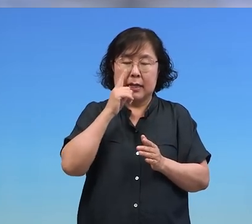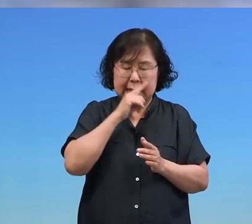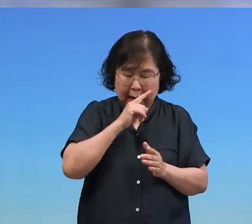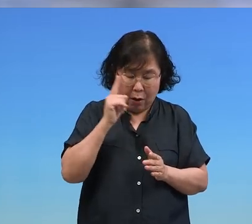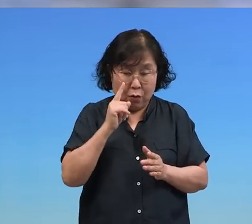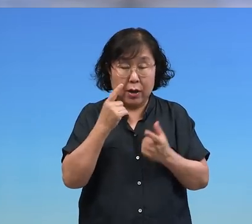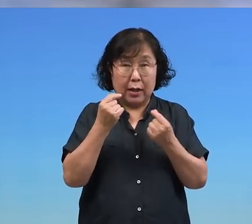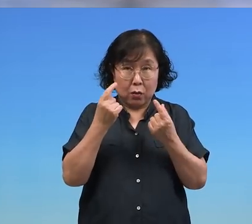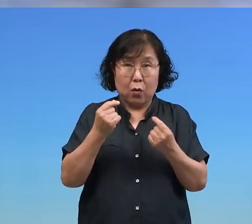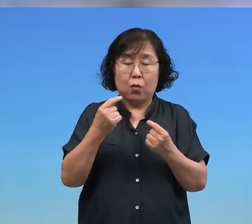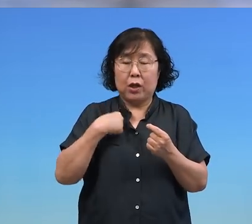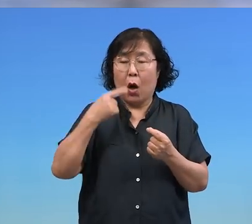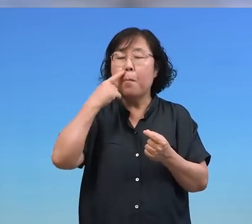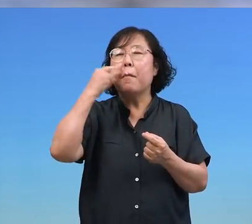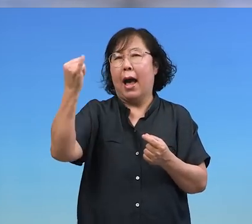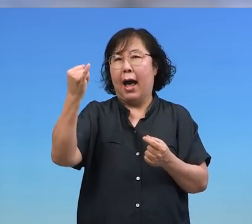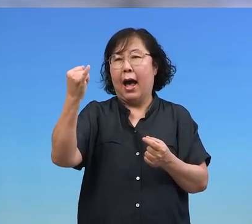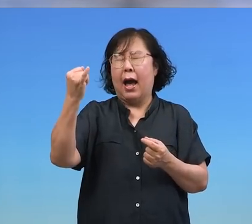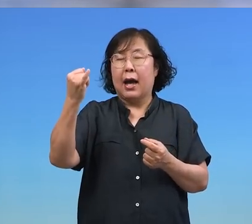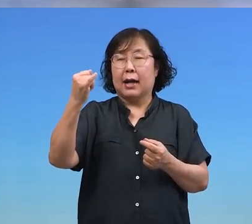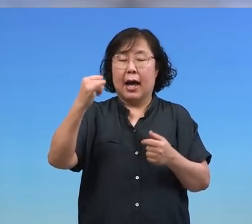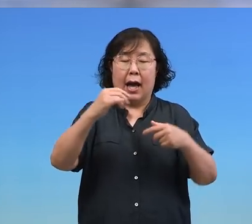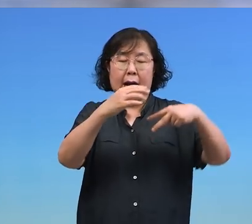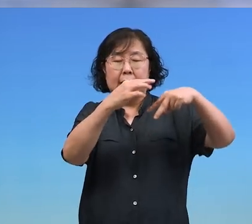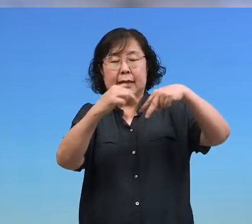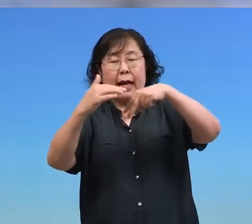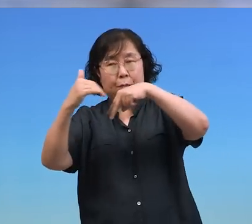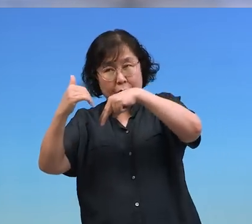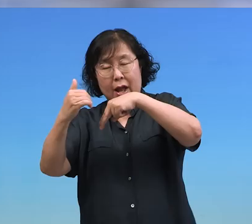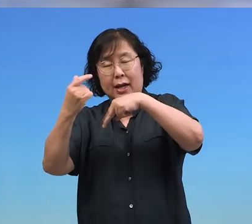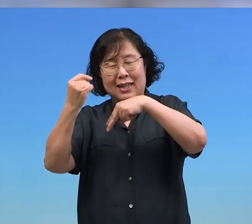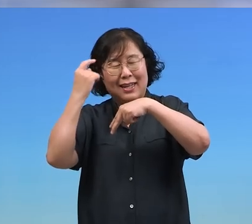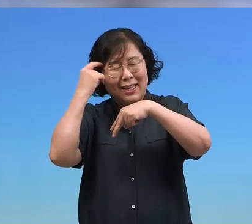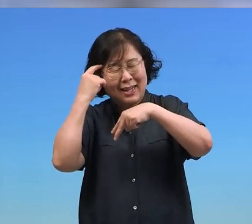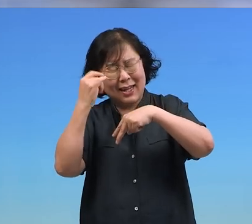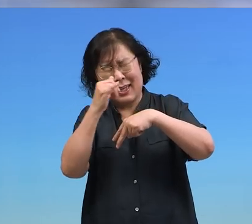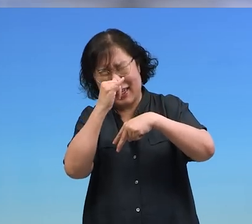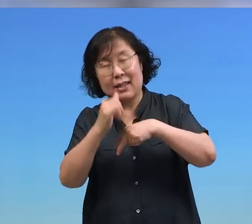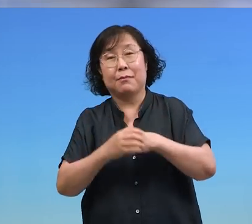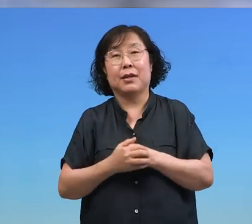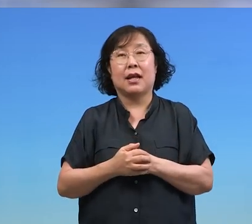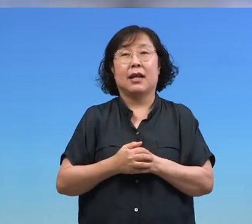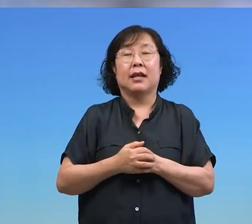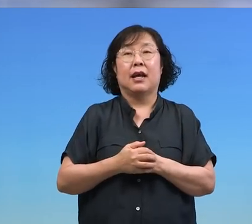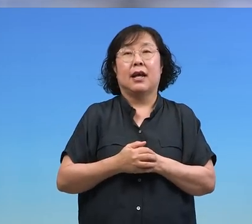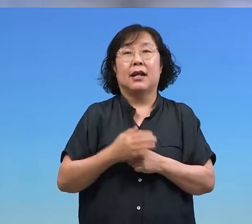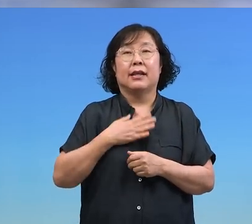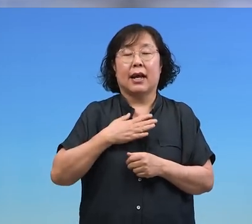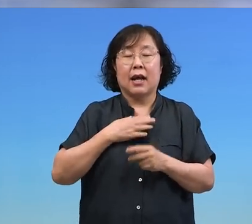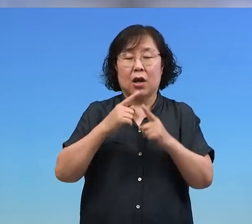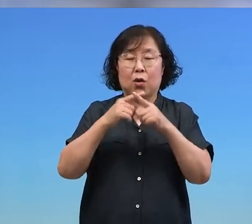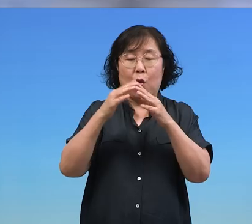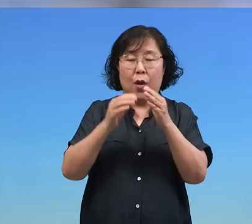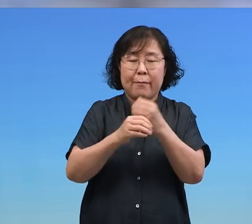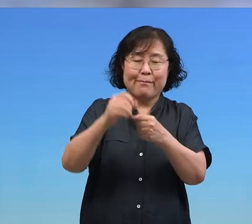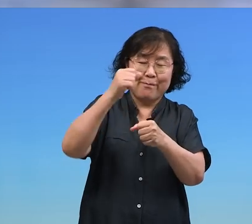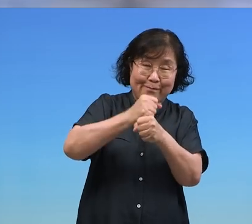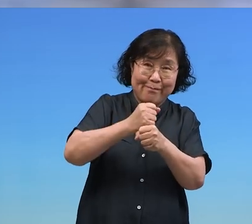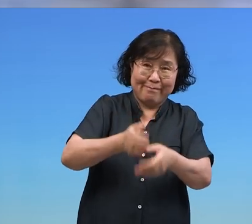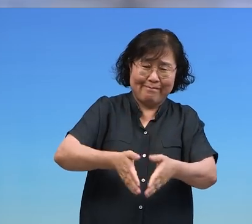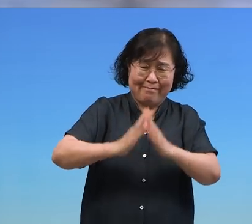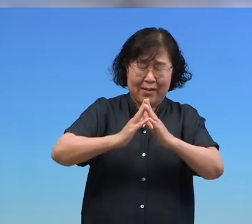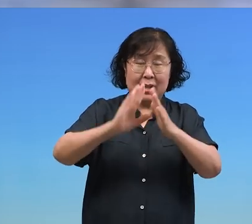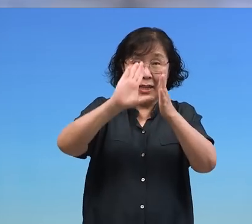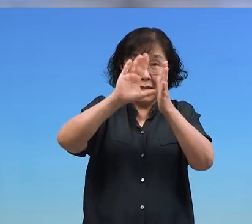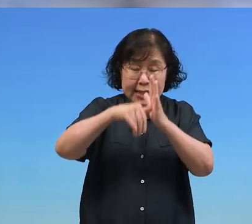제가 이제 묵상을 하면서 그 개척 초기부터 이제 저희 어머니는 하여튼 저희에게 그렇게 막내가